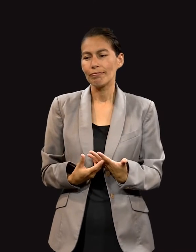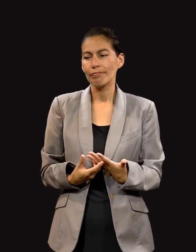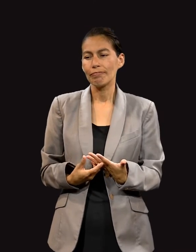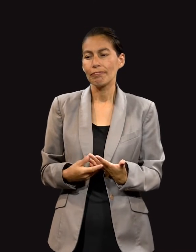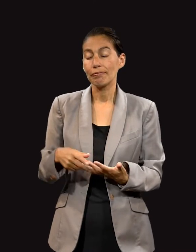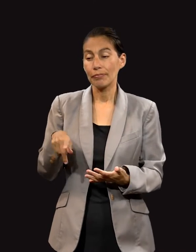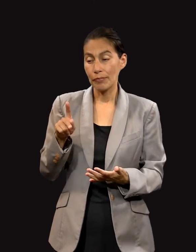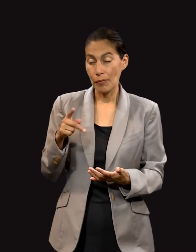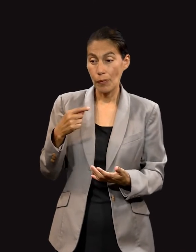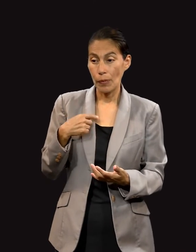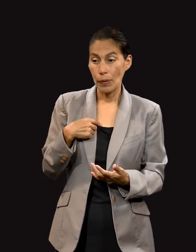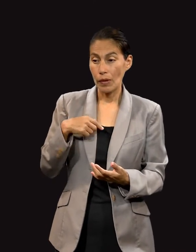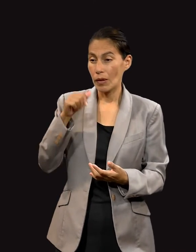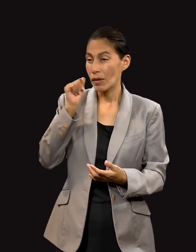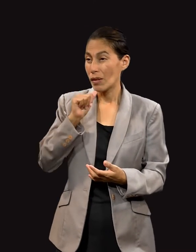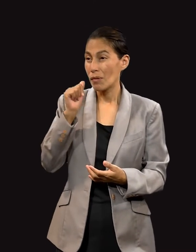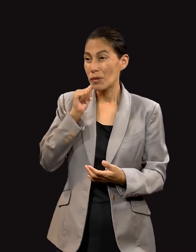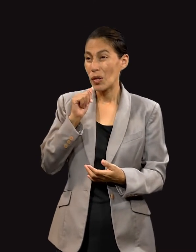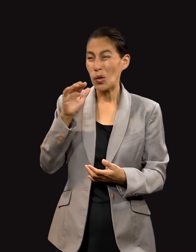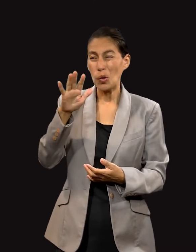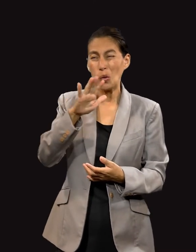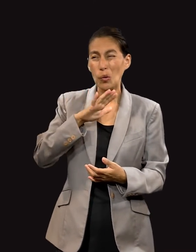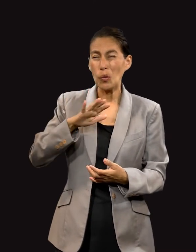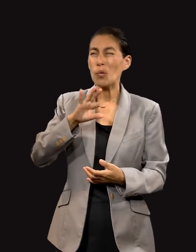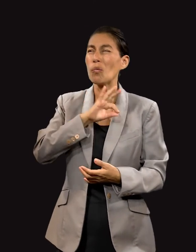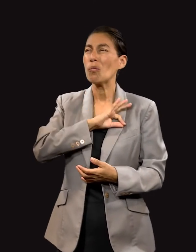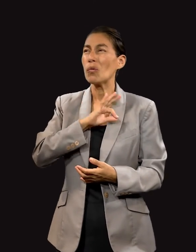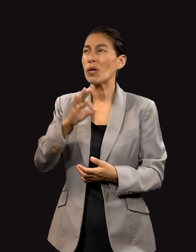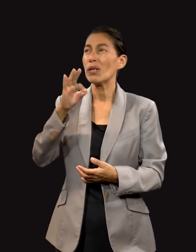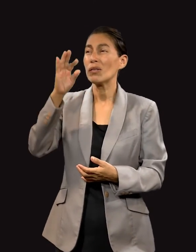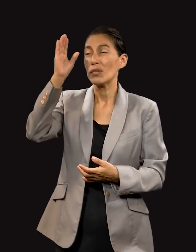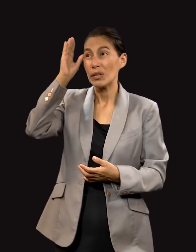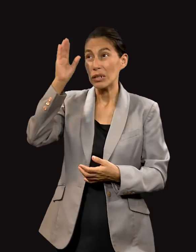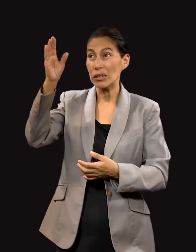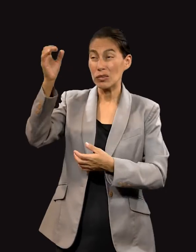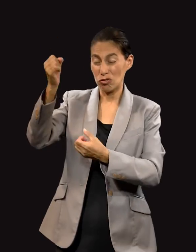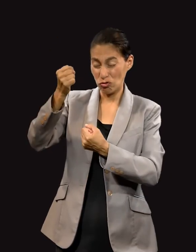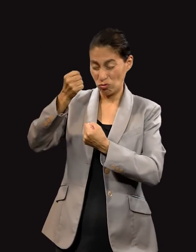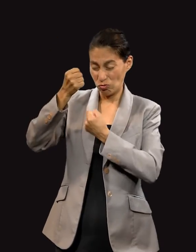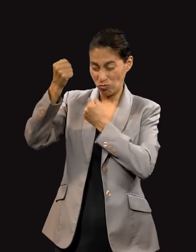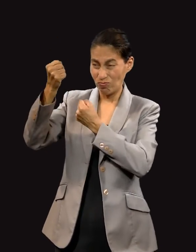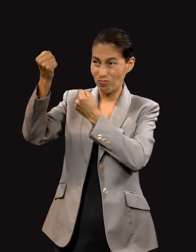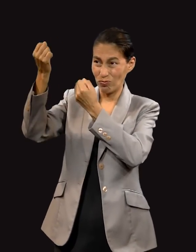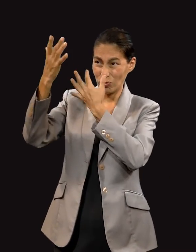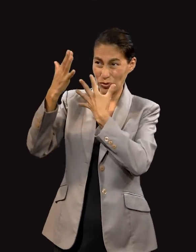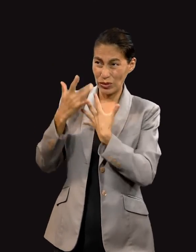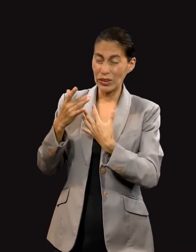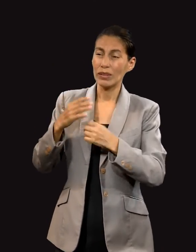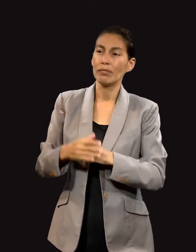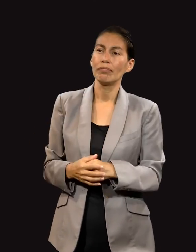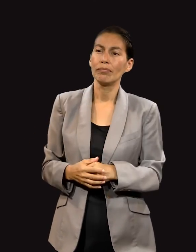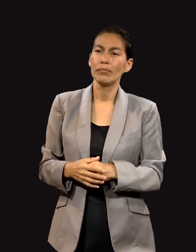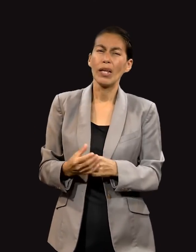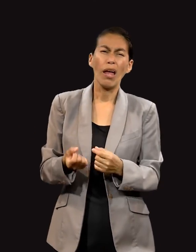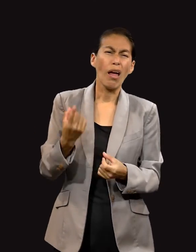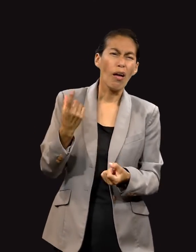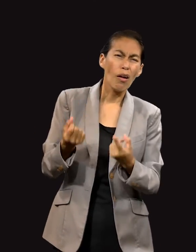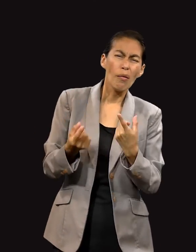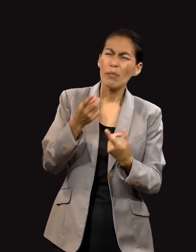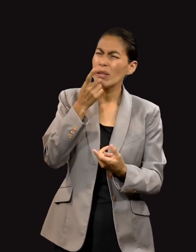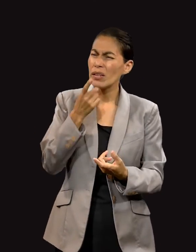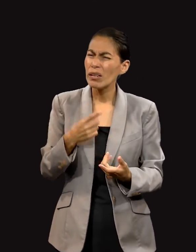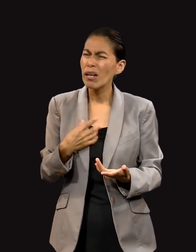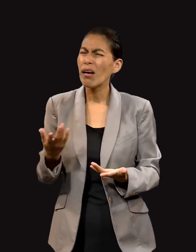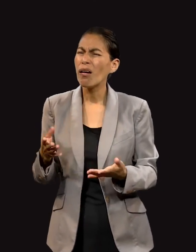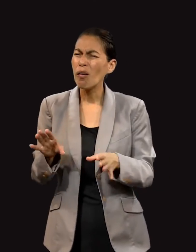¿verdad? Pero yo siempre me repito, todo lo puedo en Cristo que me fortalece, todo lo puedo en Cristo que me fortalece. Y algunas personas